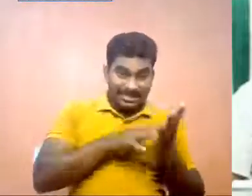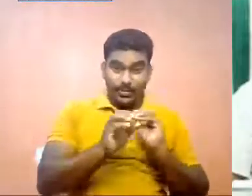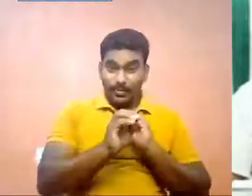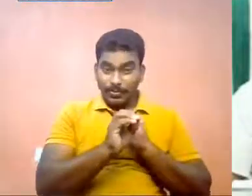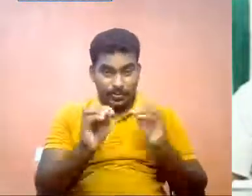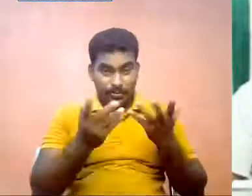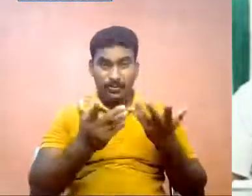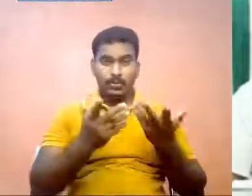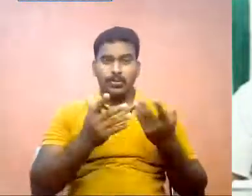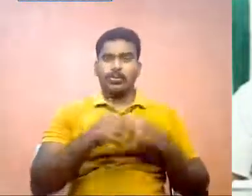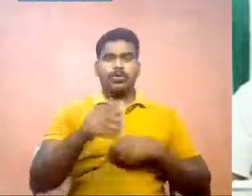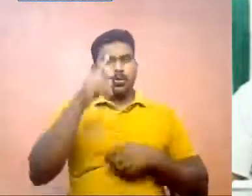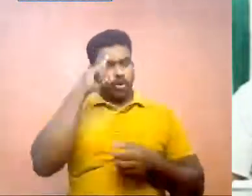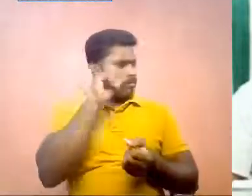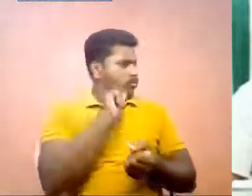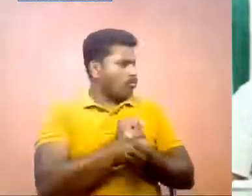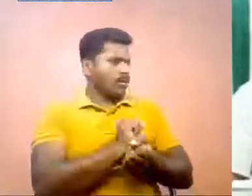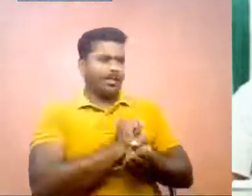തടയുകയോ